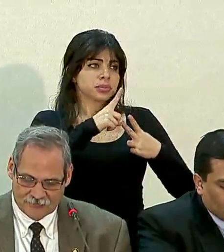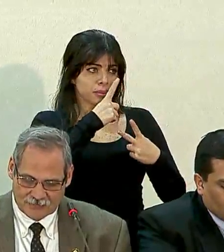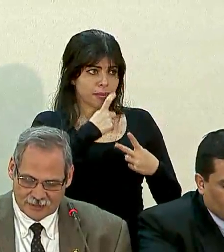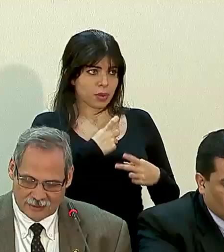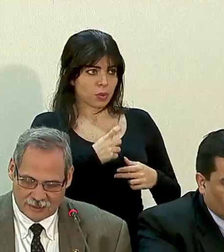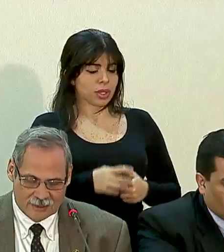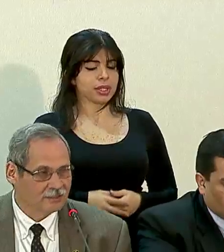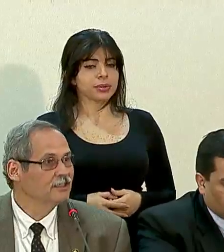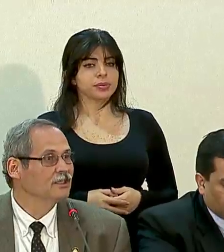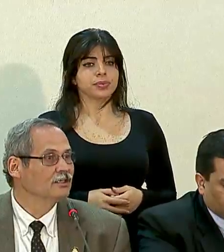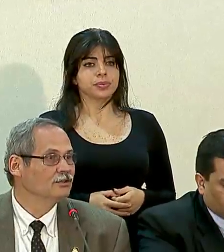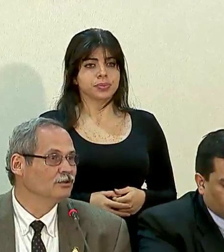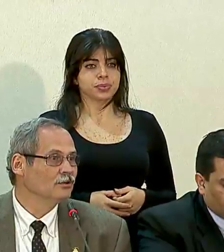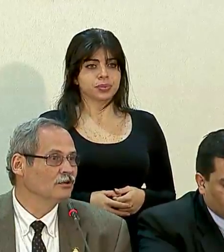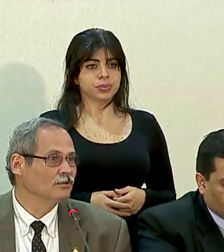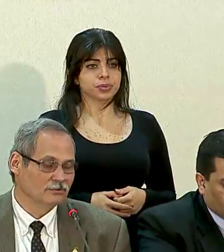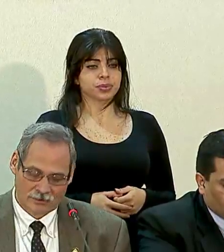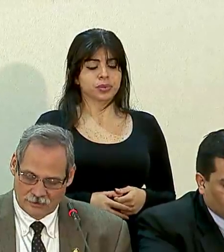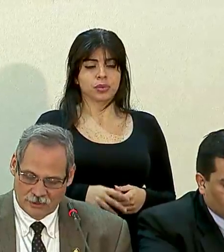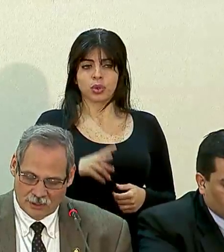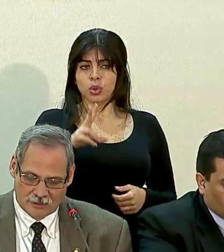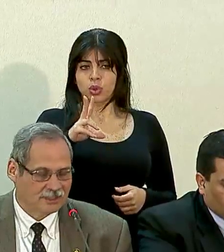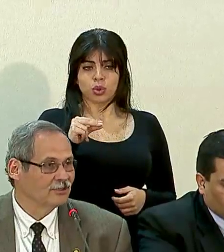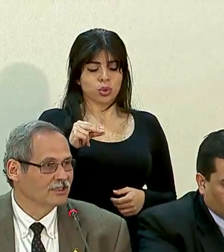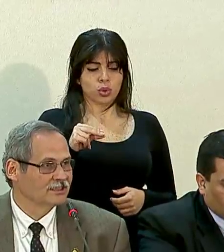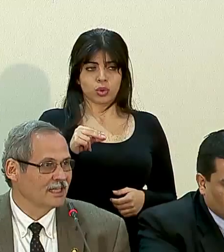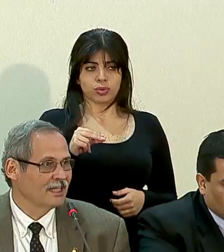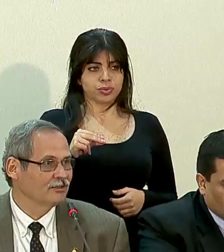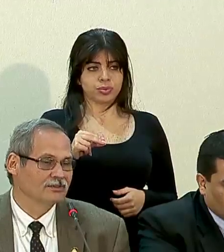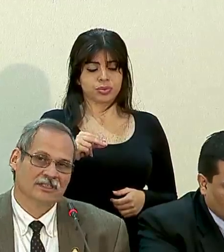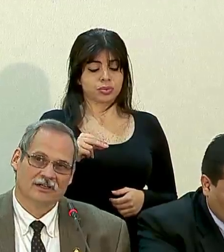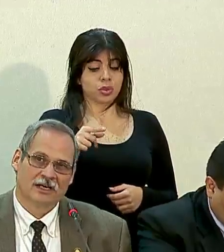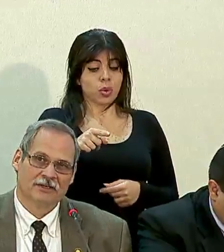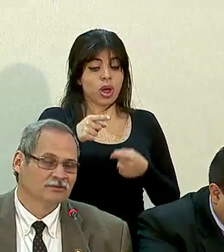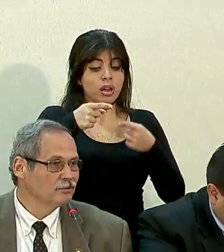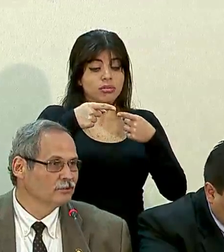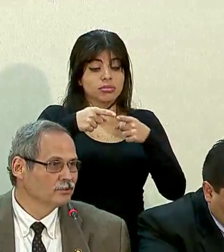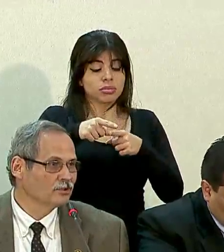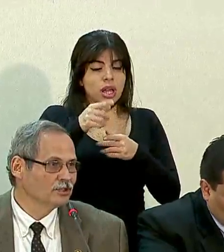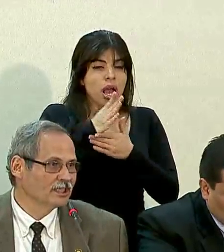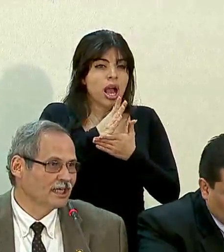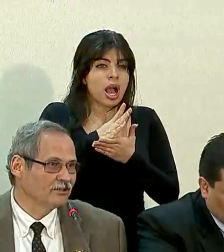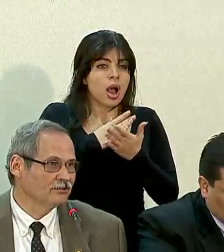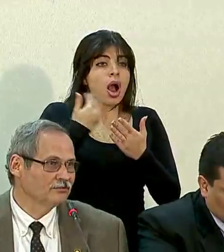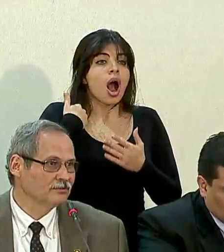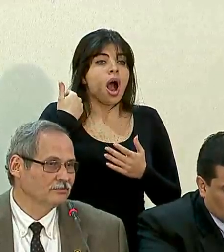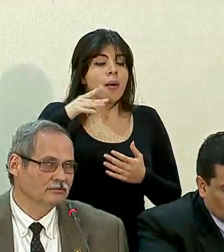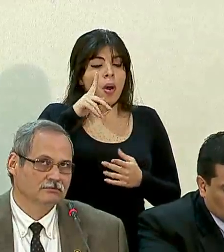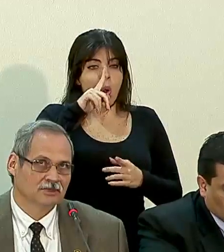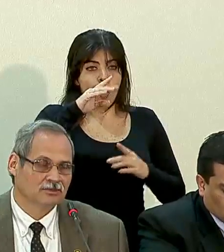pregunta, no, o sea, lo que se ha dado, a ver,